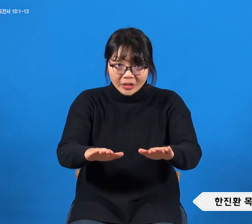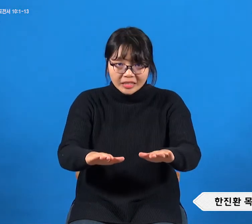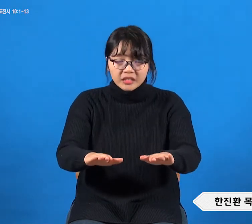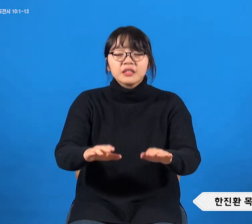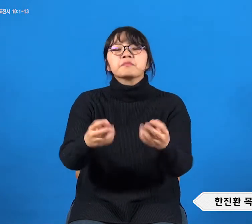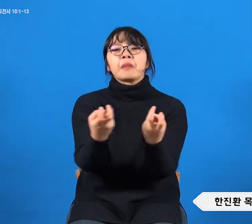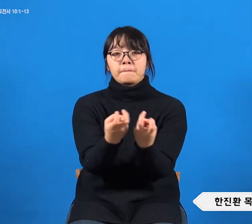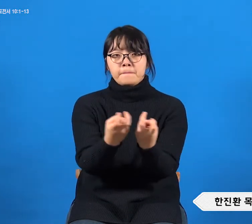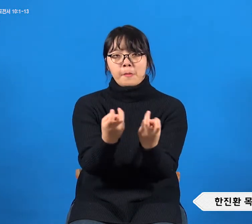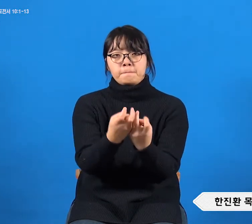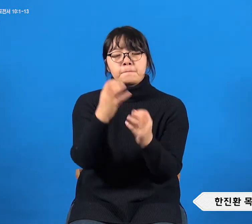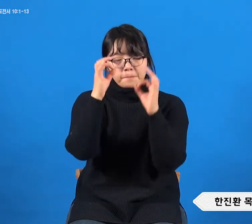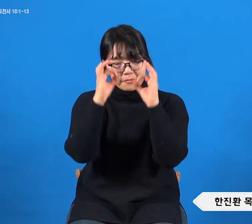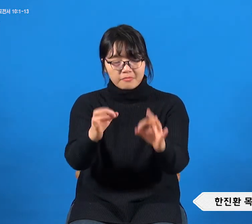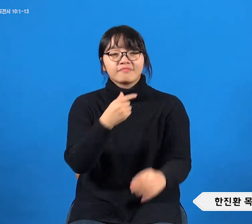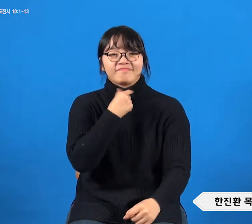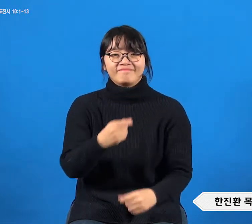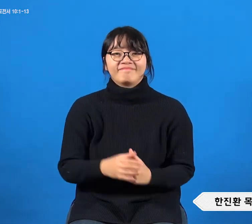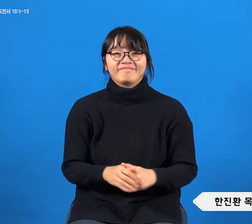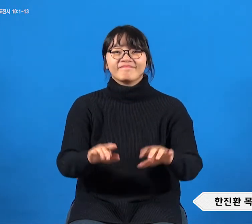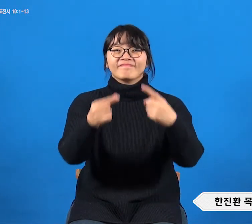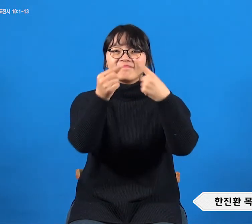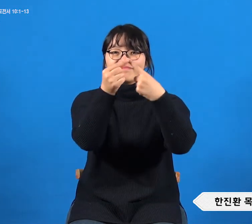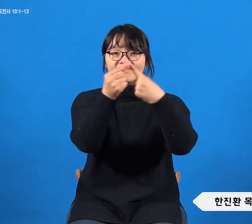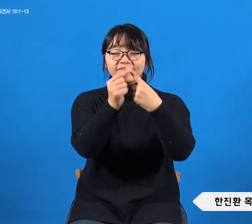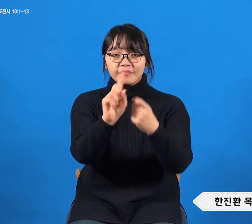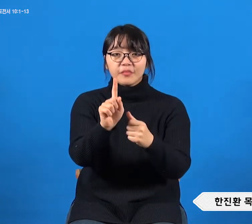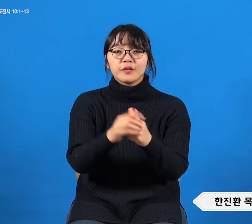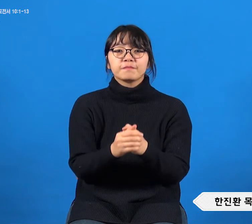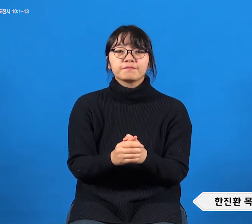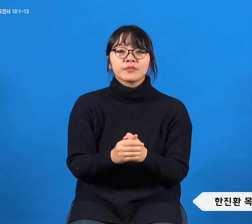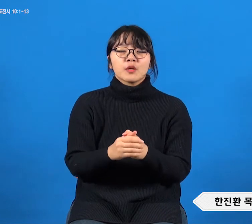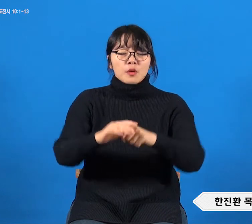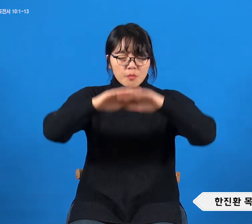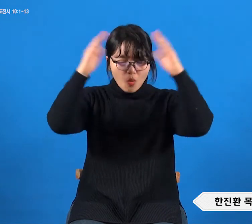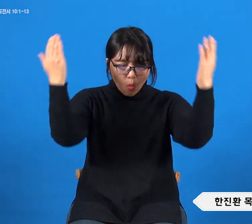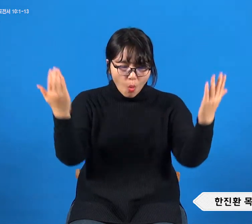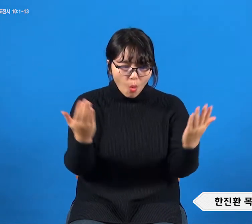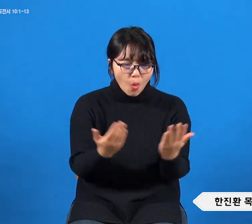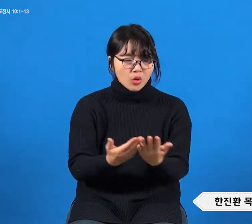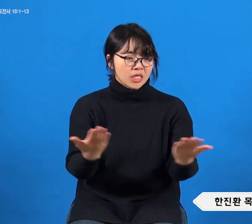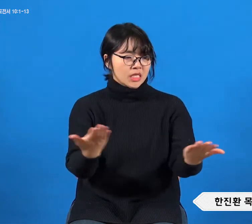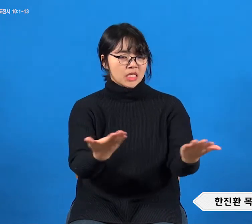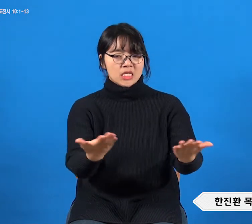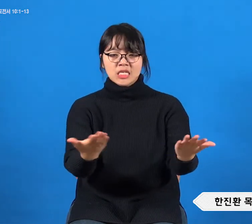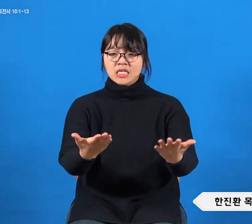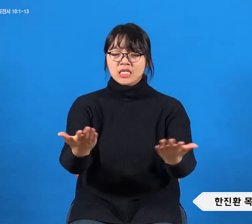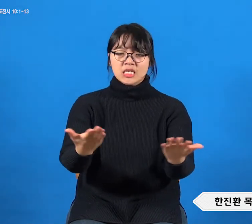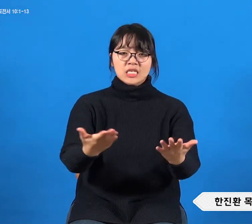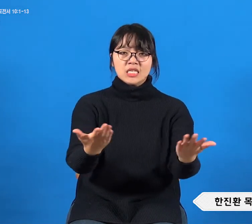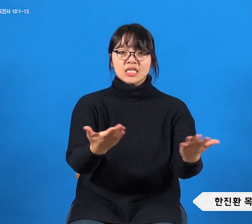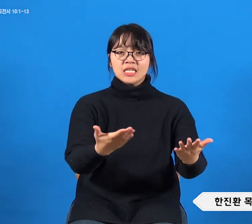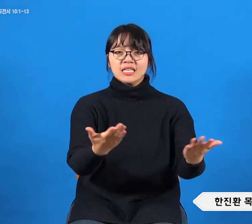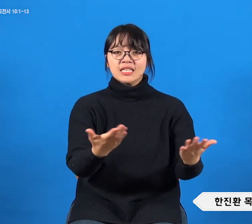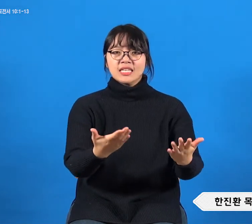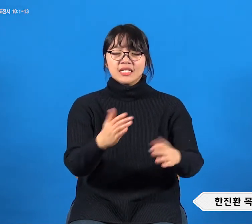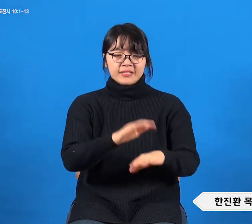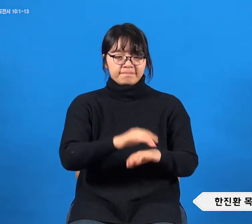그것을 살펴보려고 합니다. 첫째는 정사의 실천을 위해서 애를 써야 됩니다.